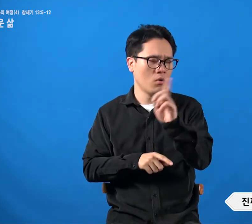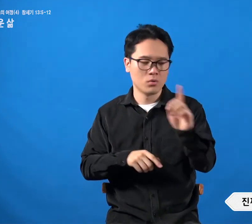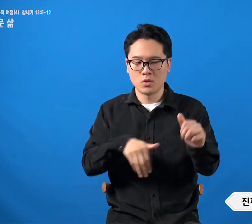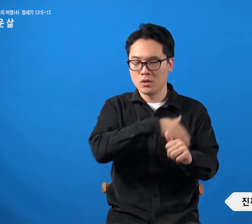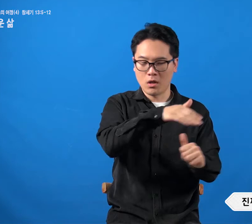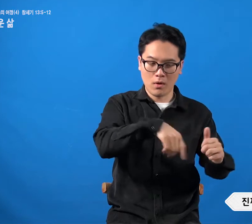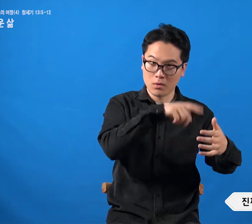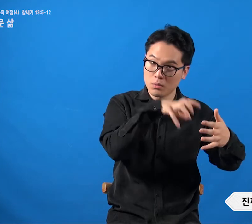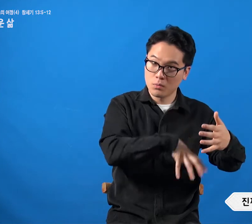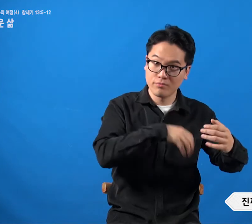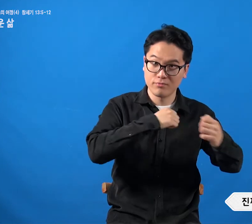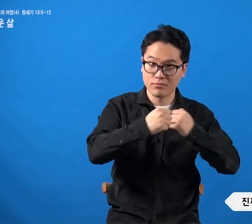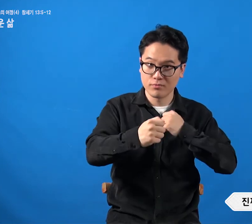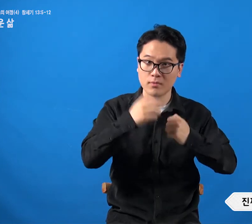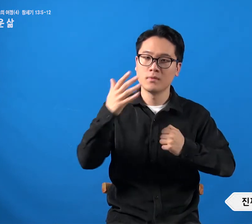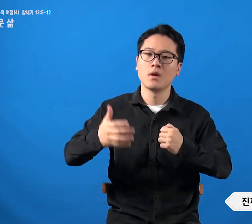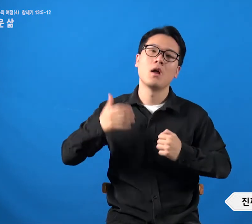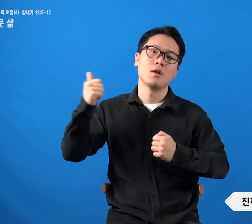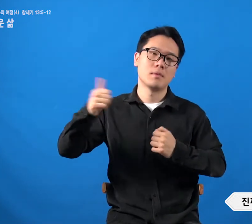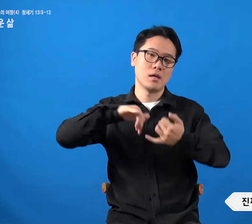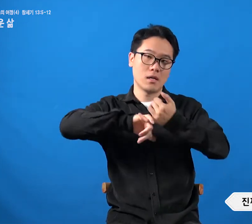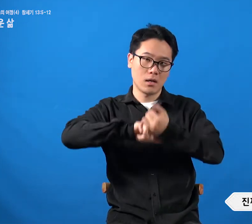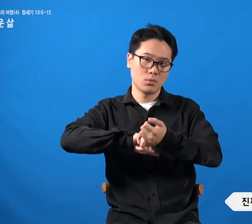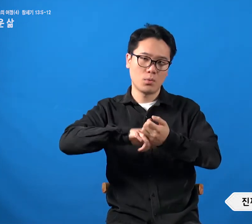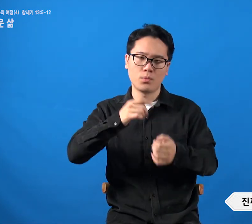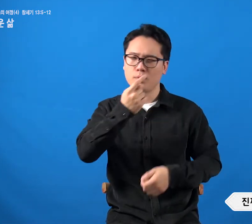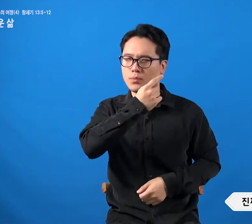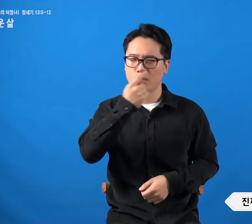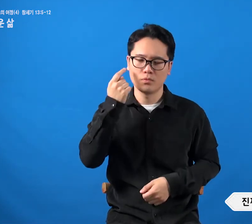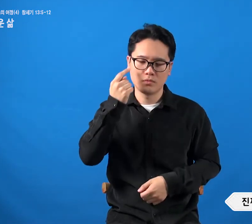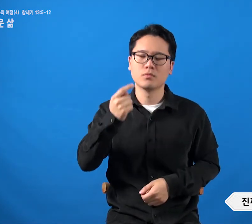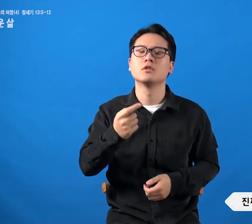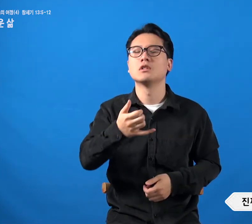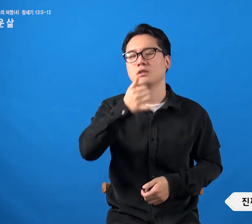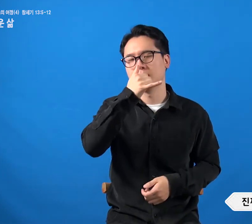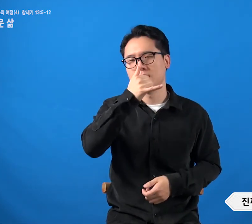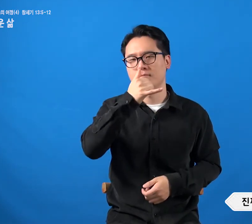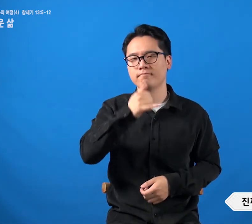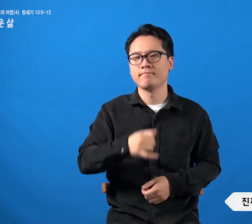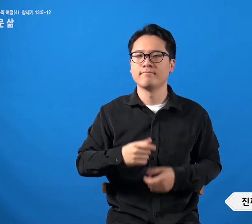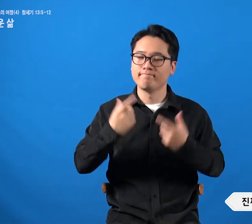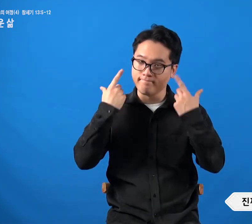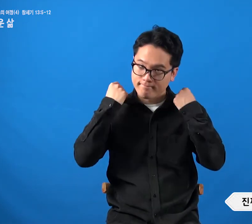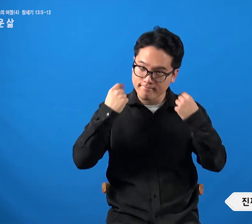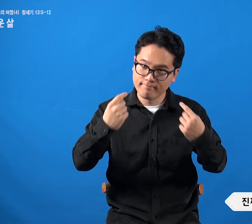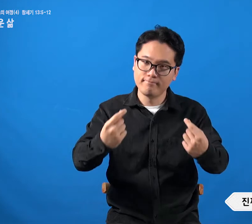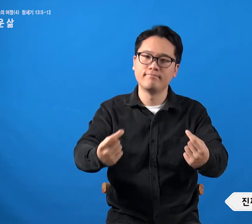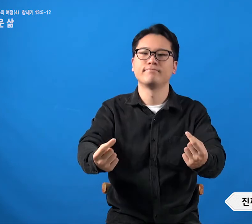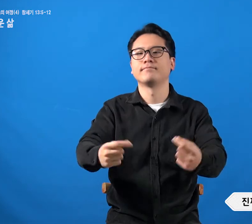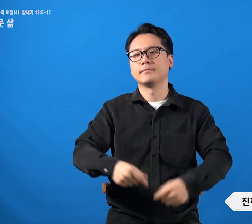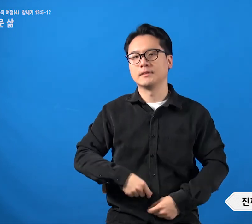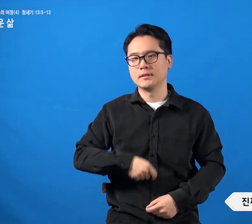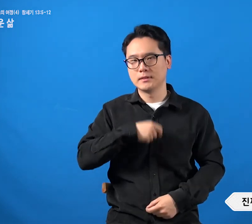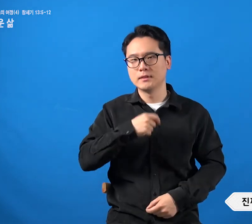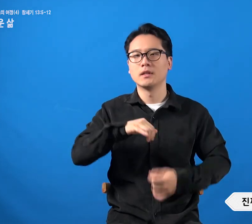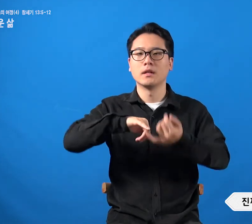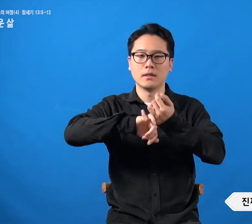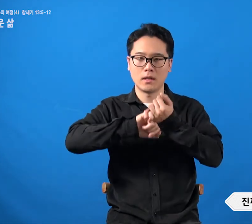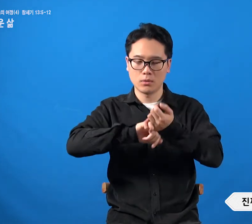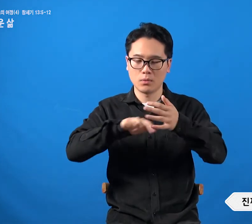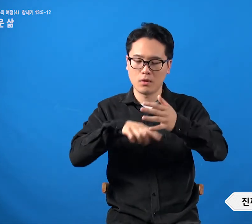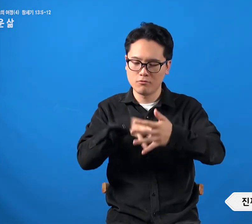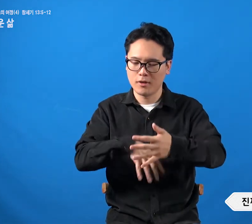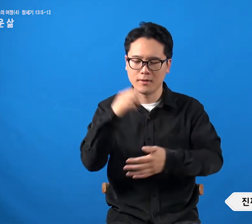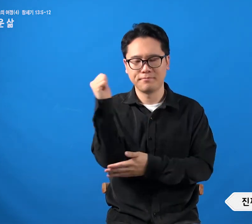가운데서도 하나님의 약속이 그에게 보장된 것, 신실하신 약속 가운데 흔들리지 않을 거라는